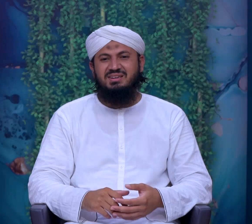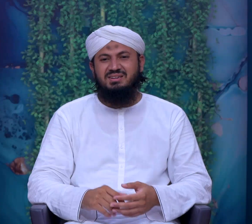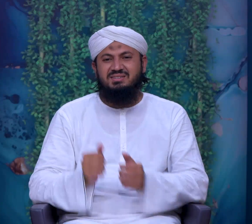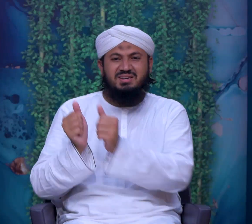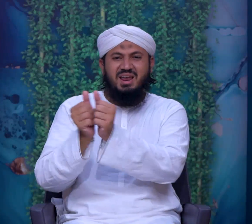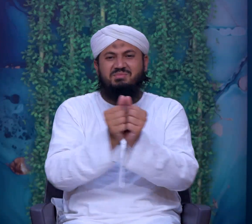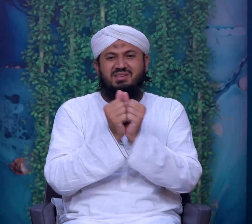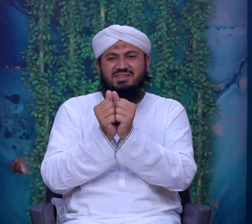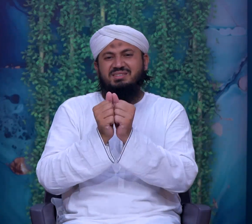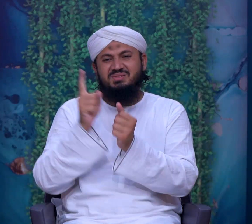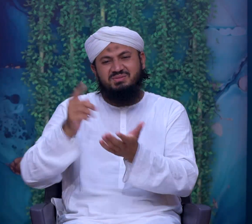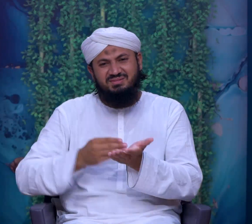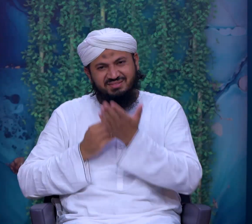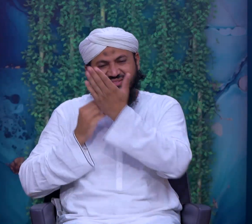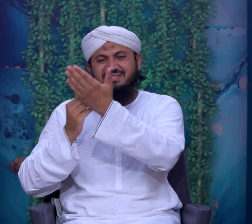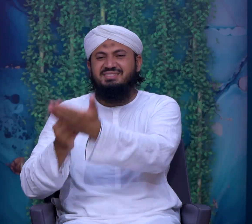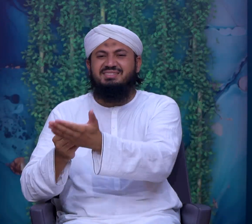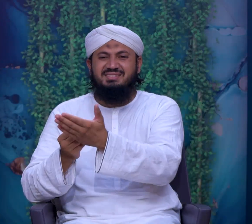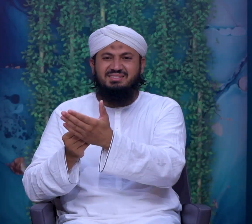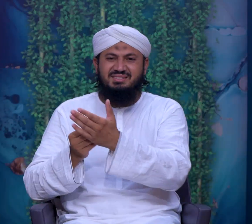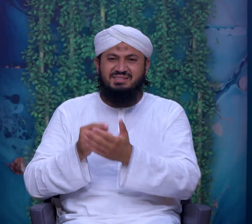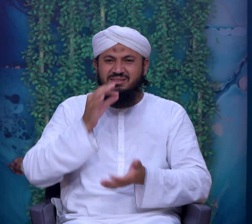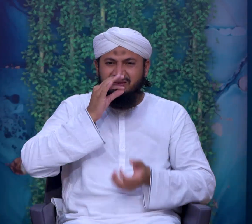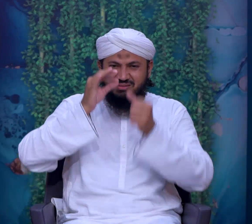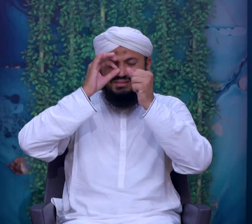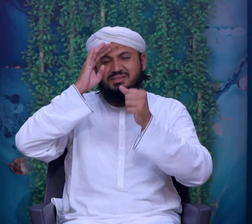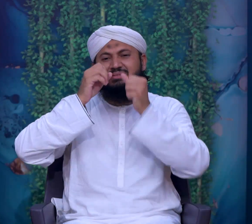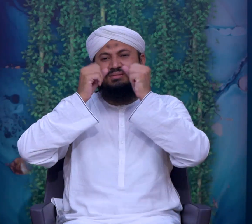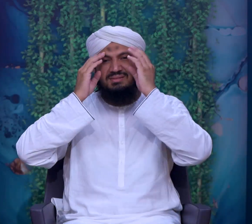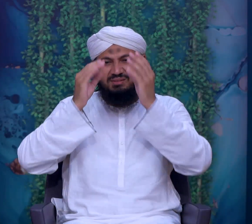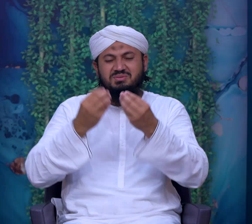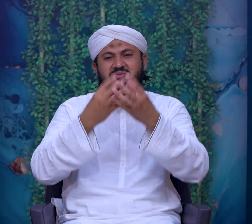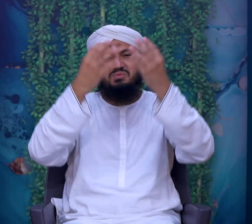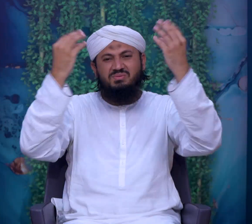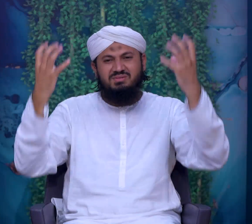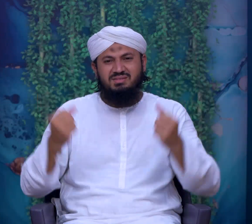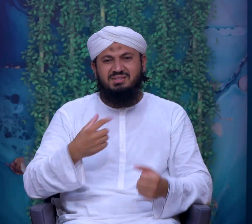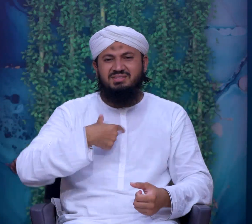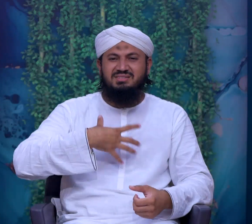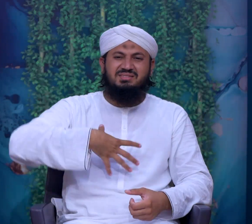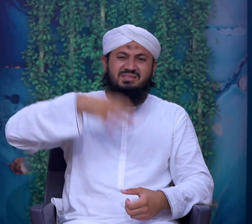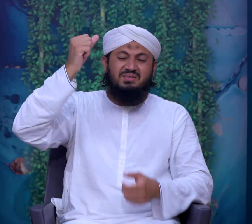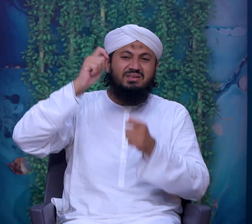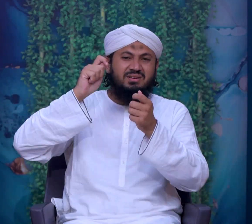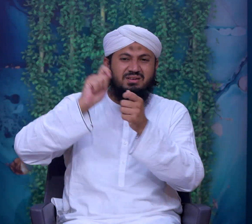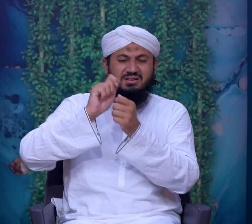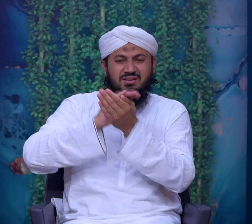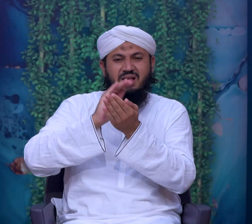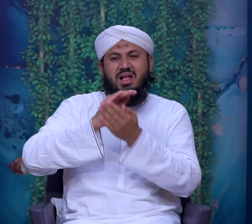بے شک بالیقین اللہ پاک نے تمام مخلوقات سے پہلے تیرے نبی کا نور اپنے نور سے پیدا فرمایا۔ دعوت اسلامی